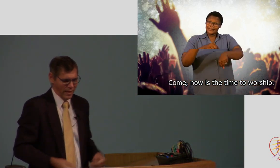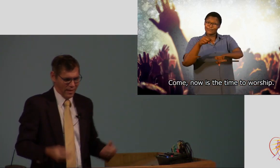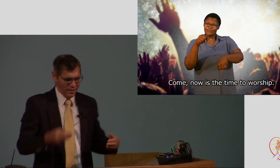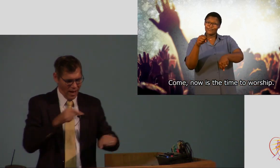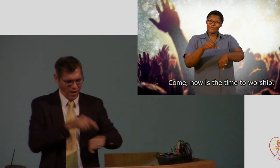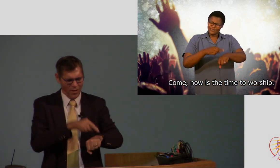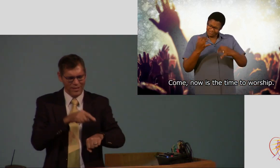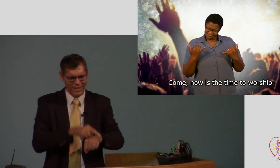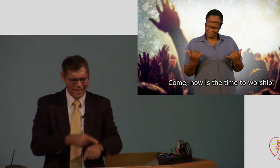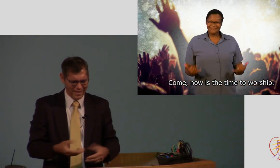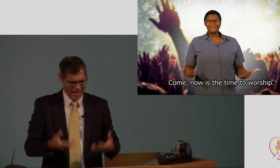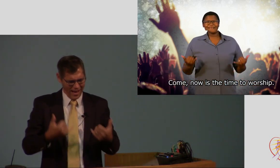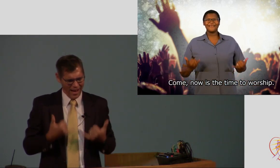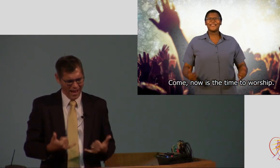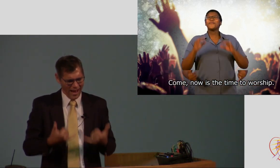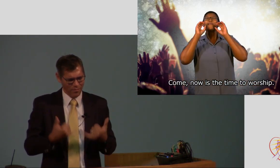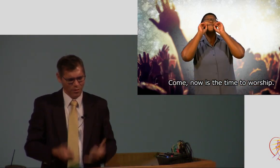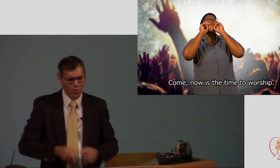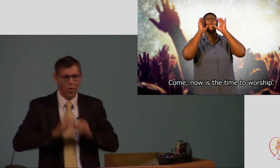Now is the time to